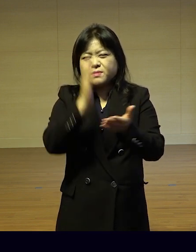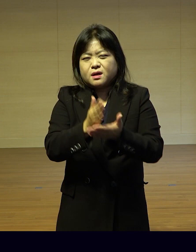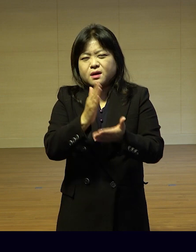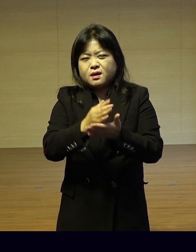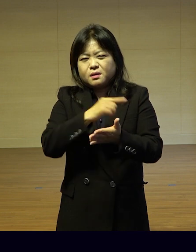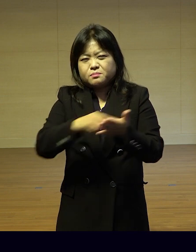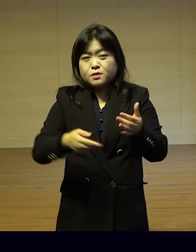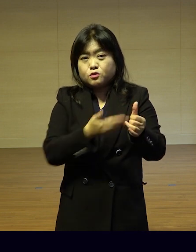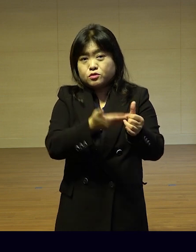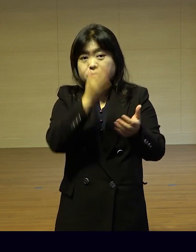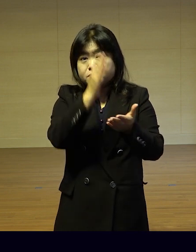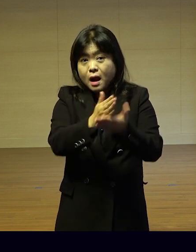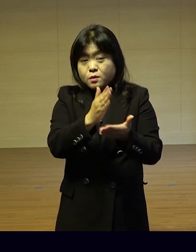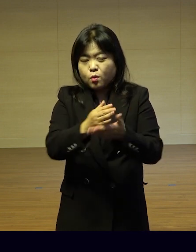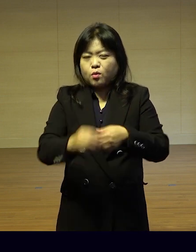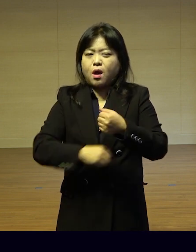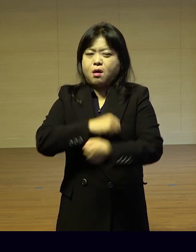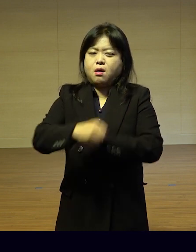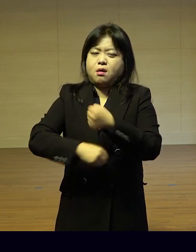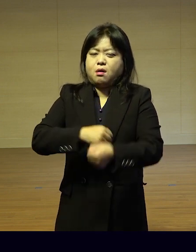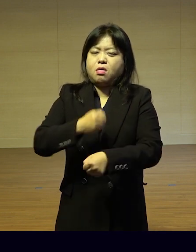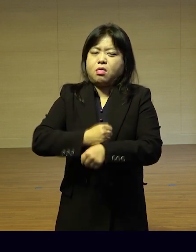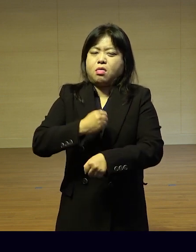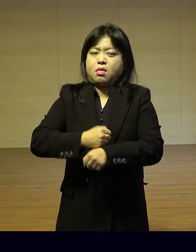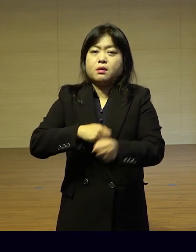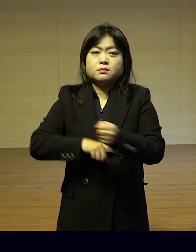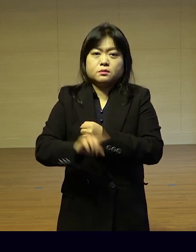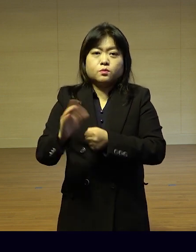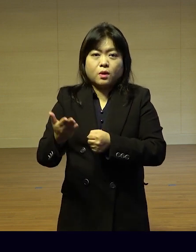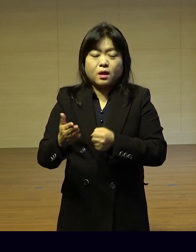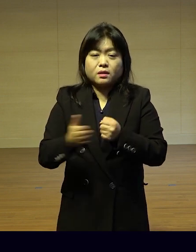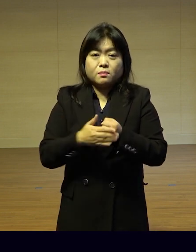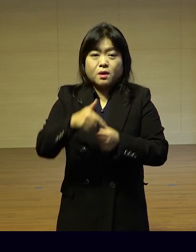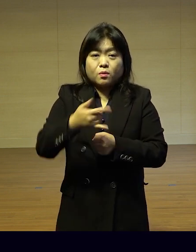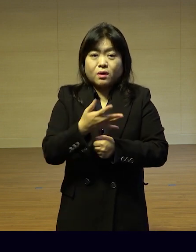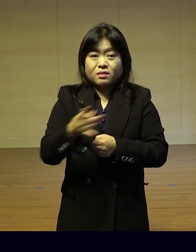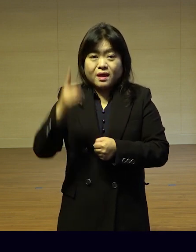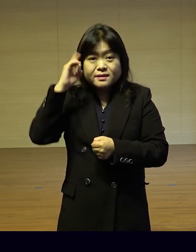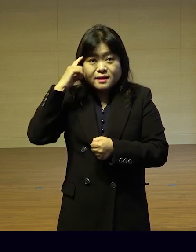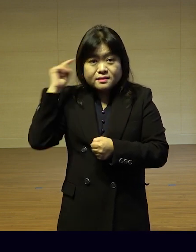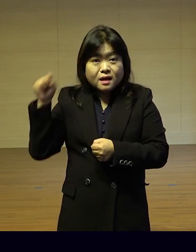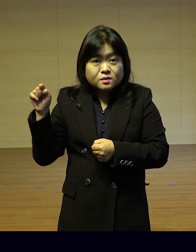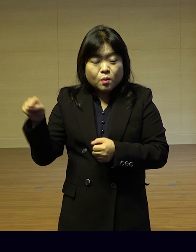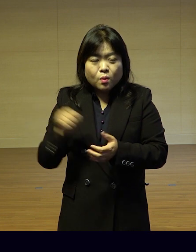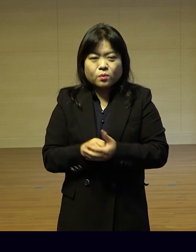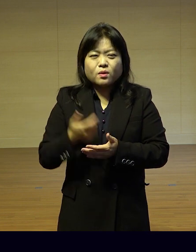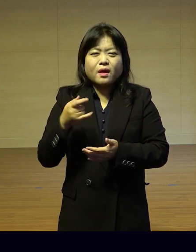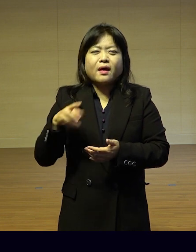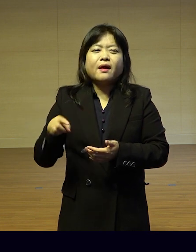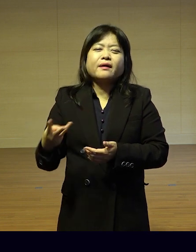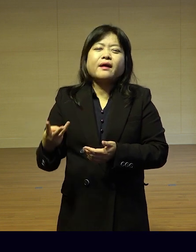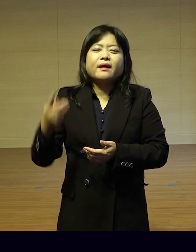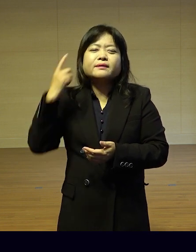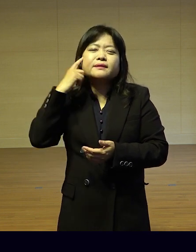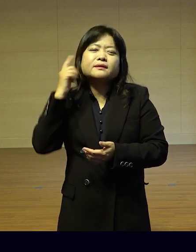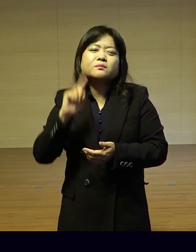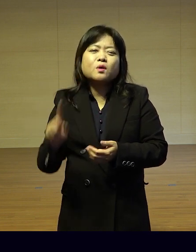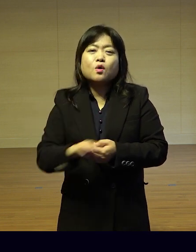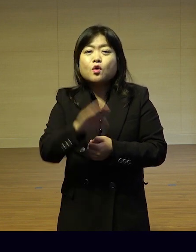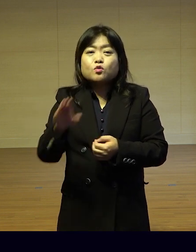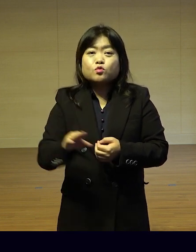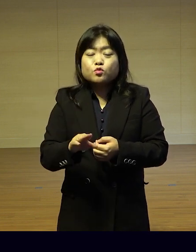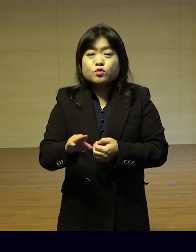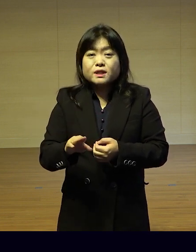안에서 네가 하고 싶은 대로 하라는 것이거든요. 그게 바로 피테의 사상이고, 자, 해겔의 사상도